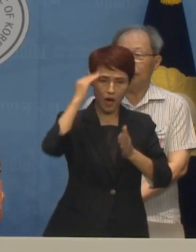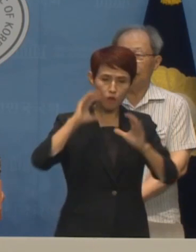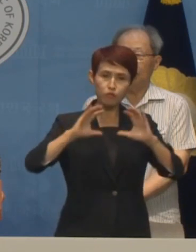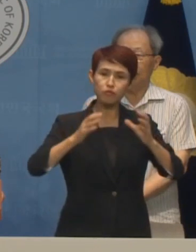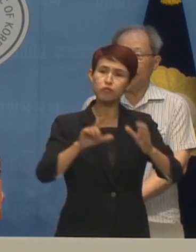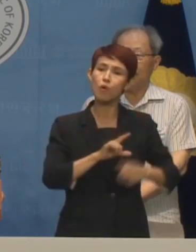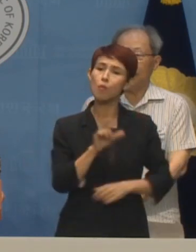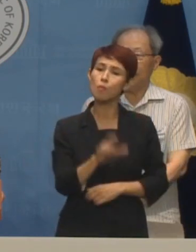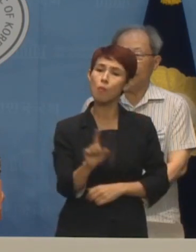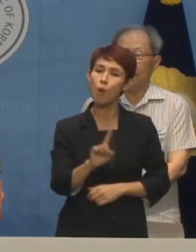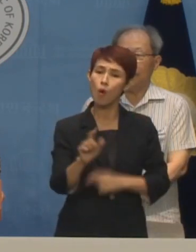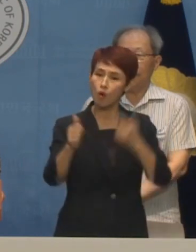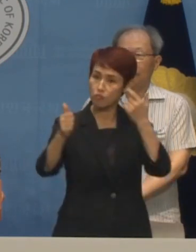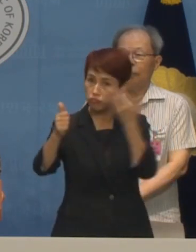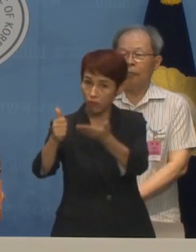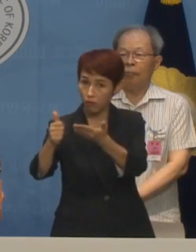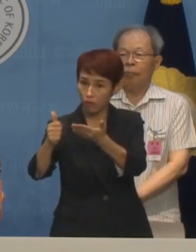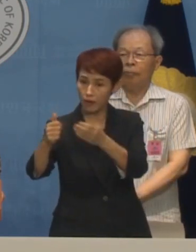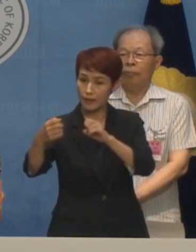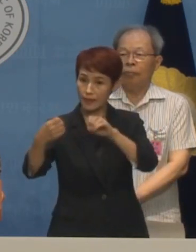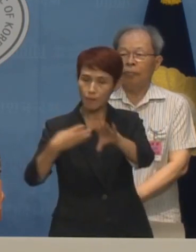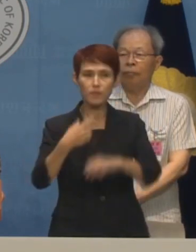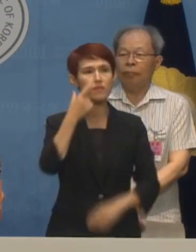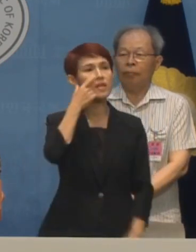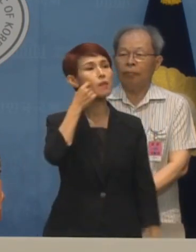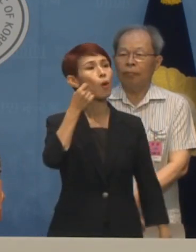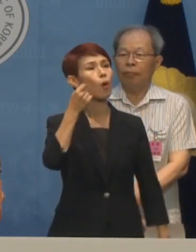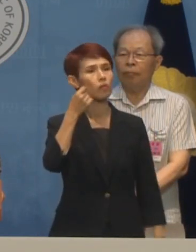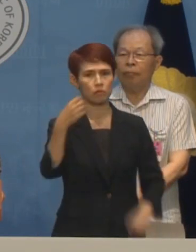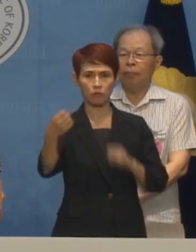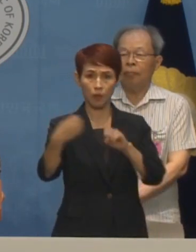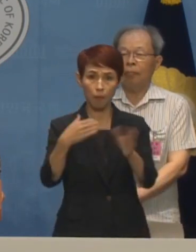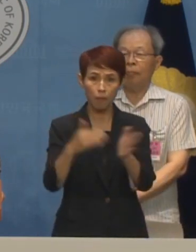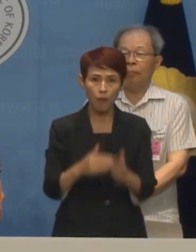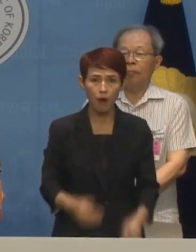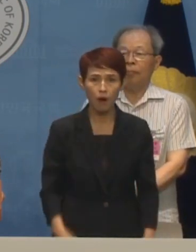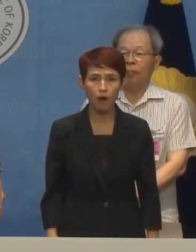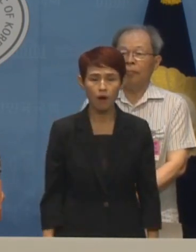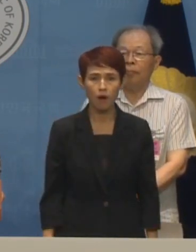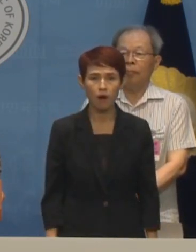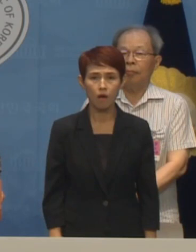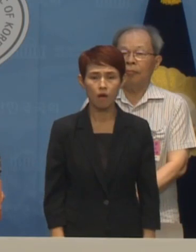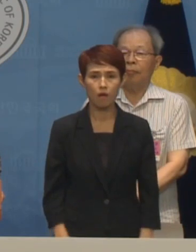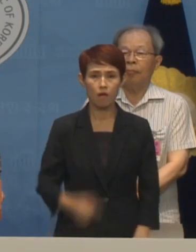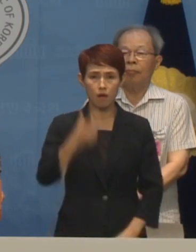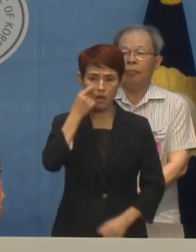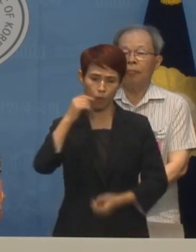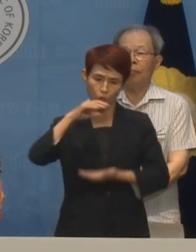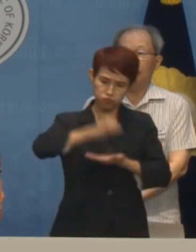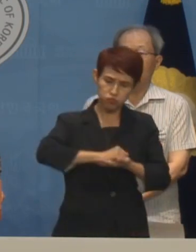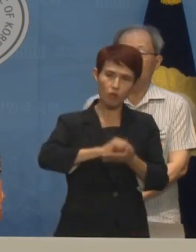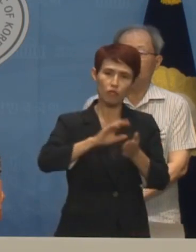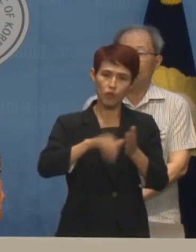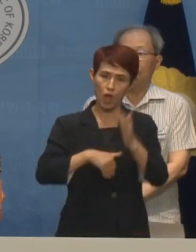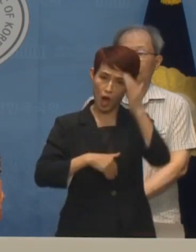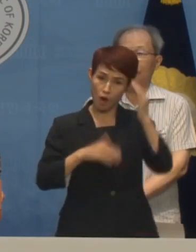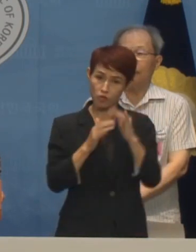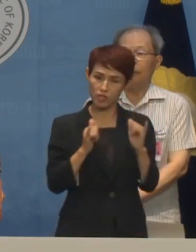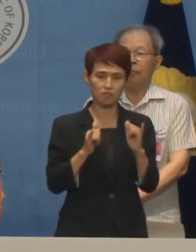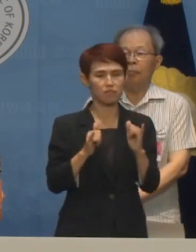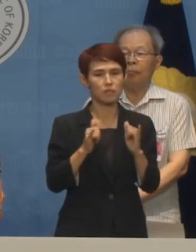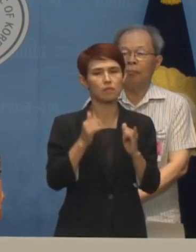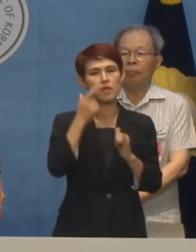뭐라고 생각하나라는 질문에 일본이라고 답했다고 한다. 일제 강점기에 한국인은